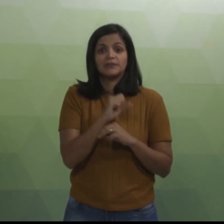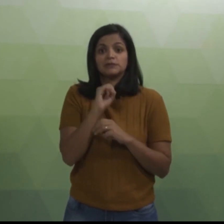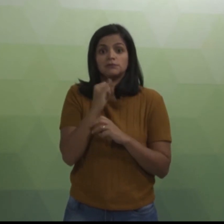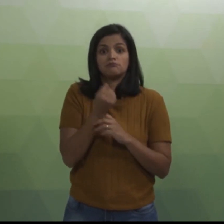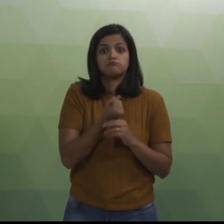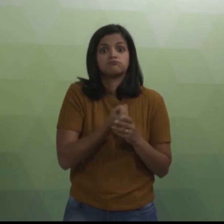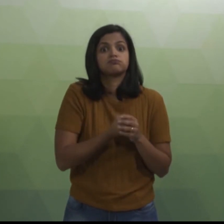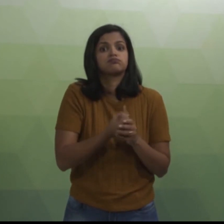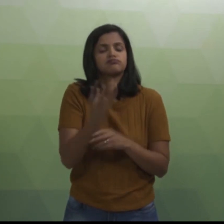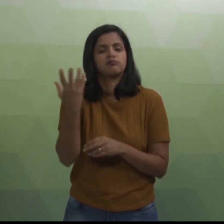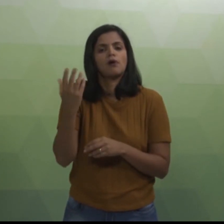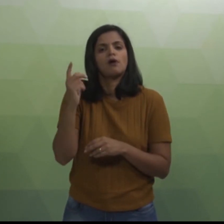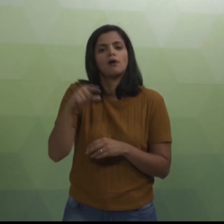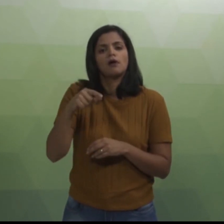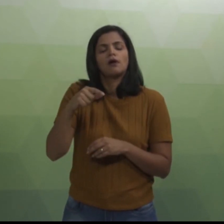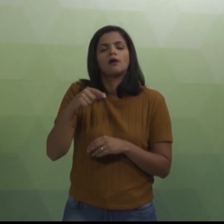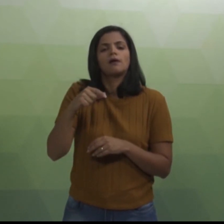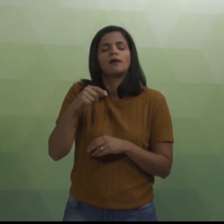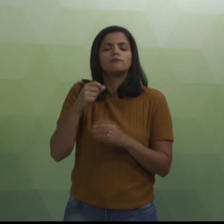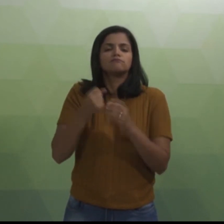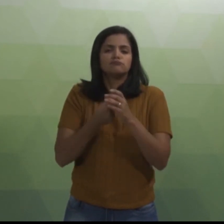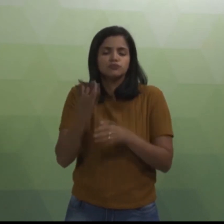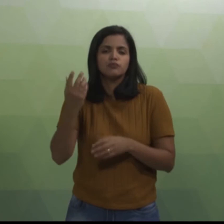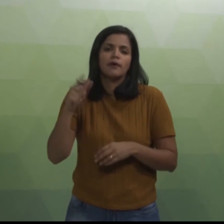Então, temos as pessoas no discurso.